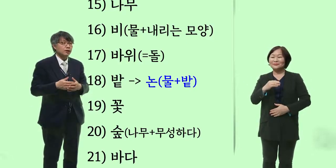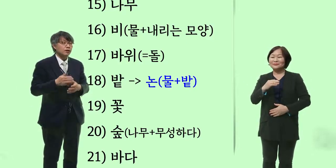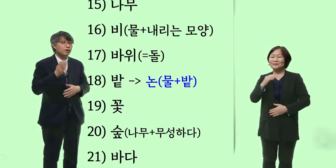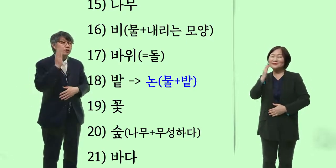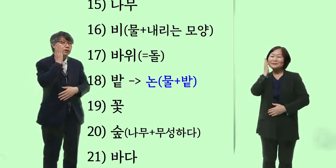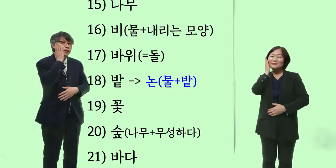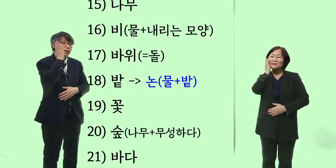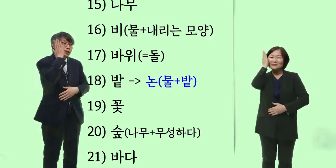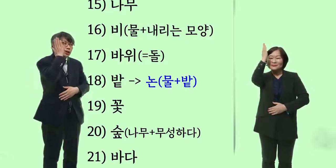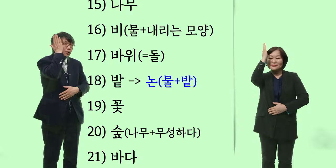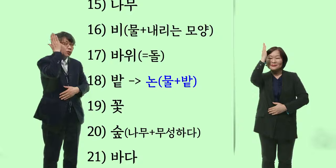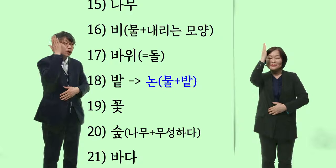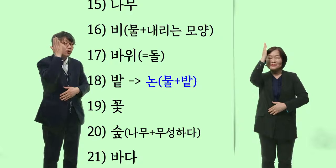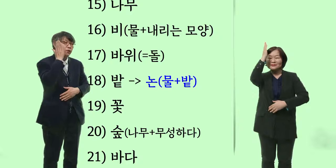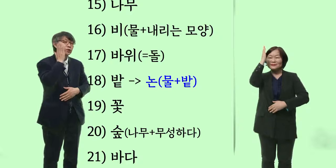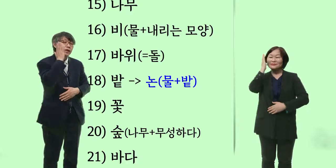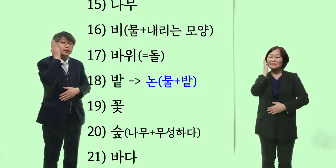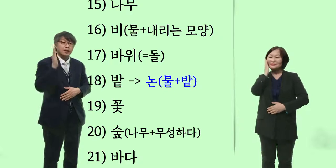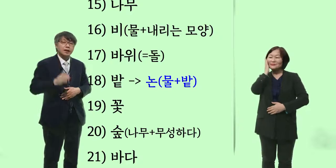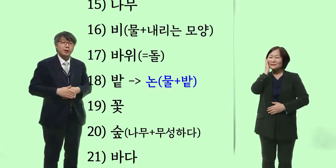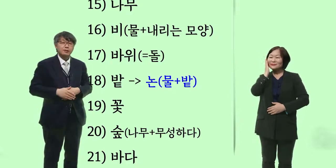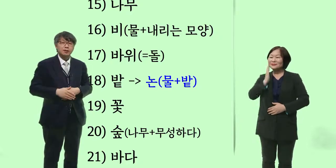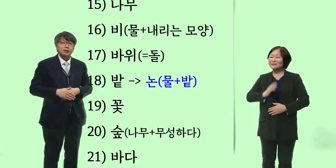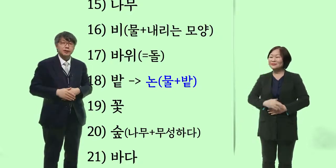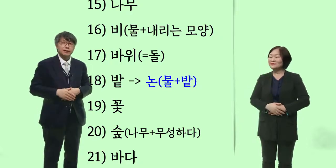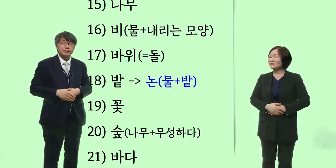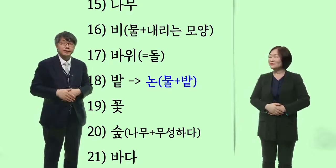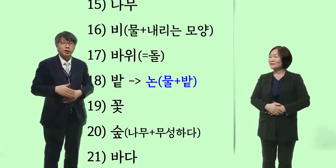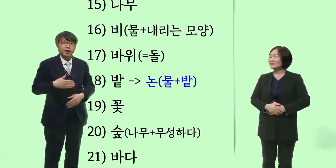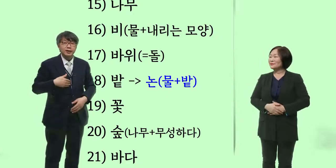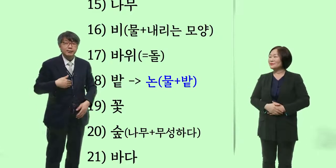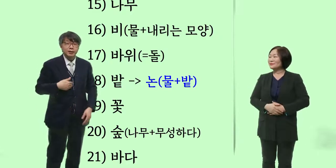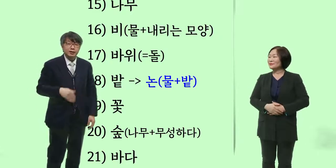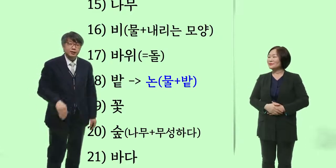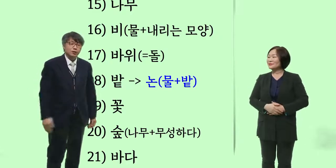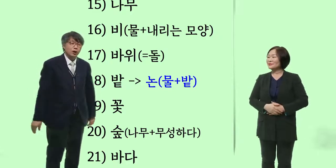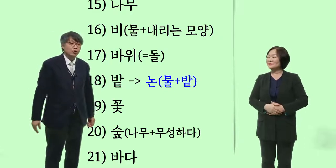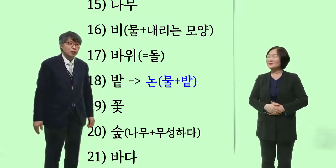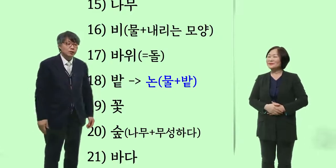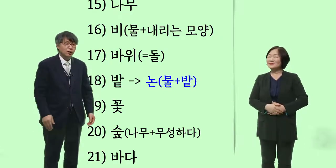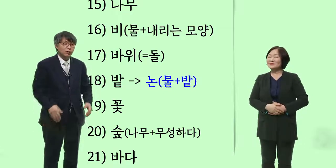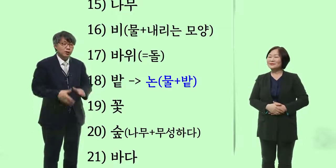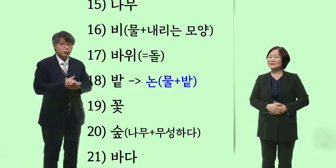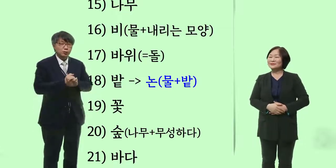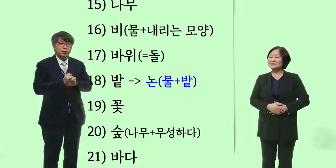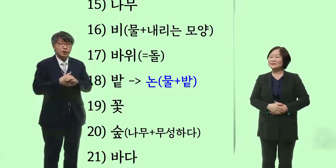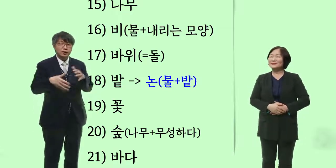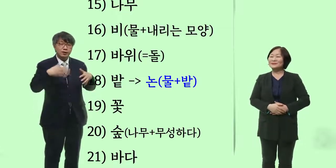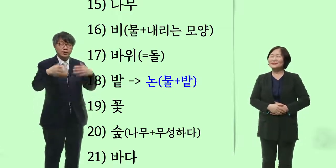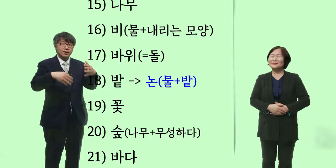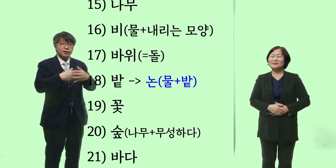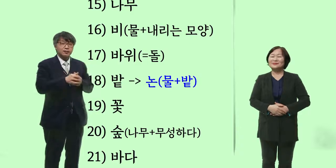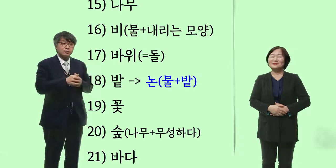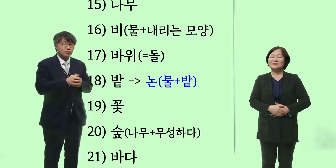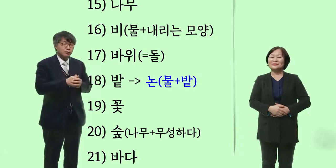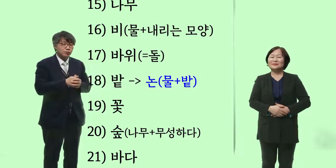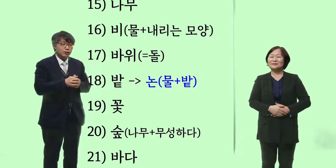가지인데요. 자, 이게 녹색이고 녹색. 제가 말씀드렸지만 저의 이름이 얼굴 이름 이제 농인들이 이제 이름을